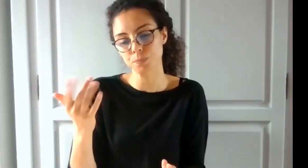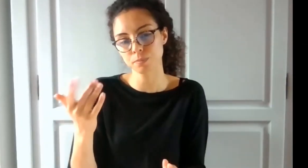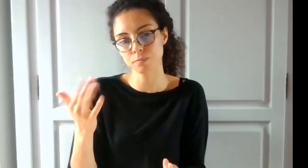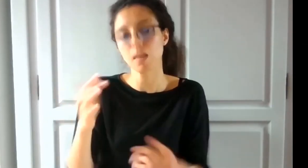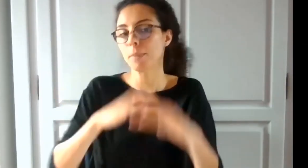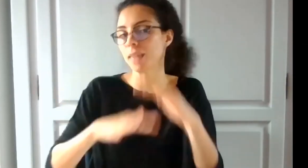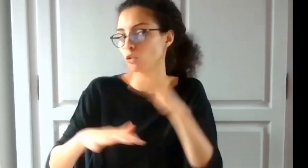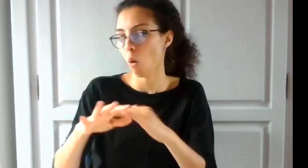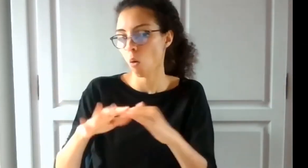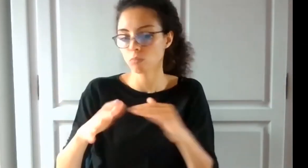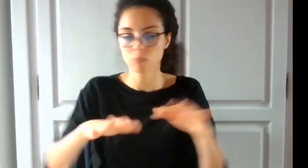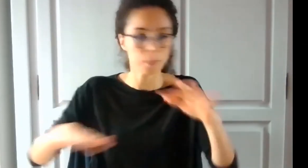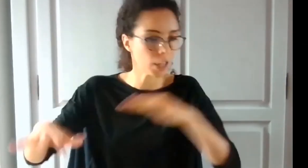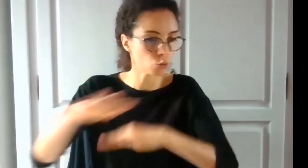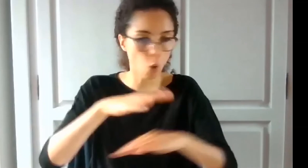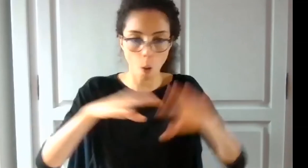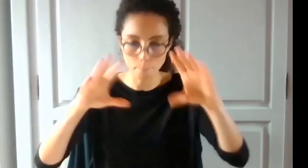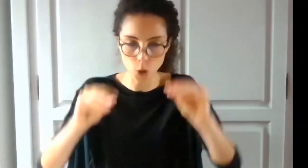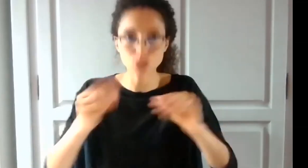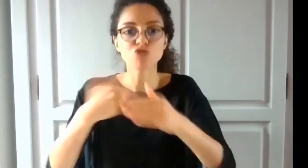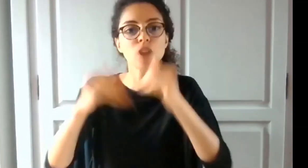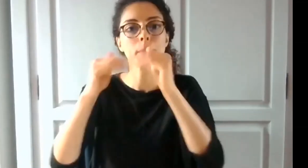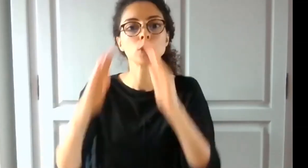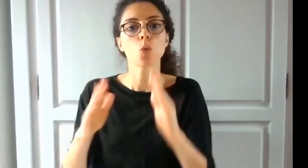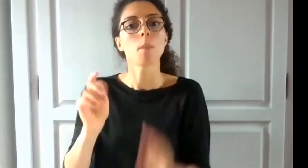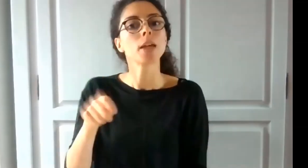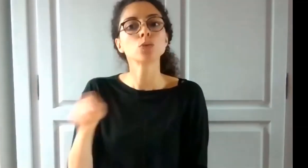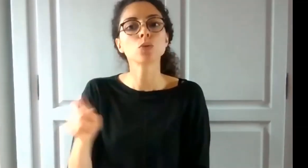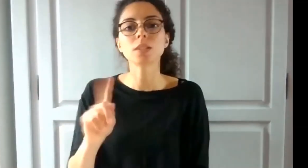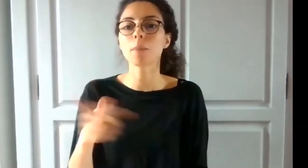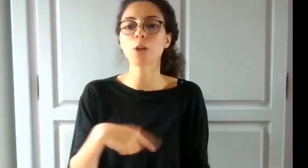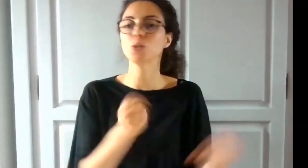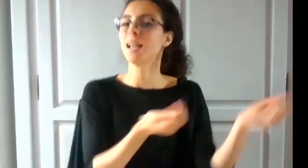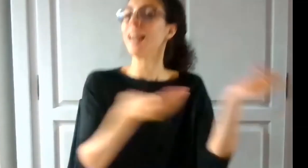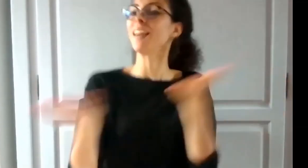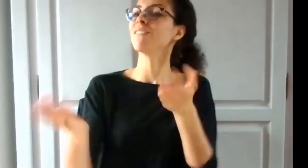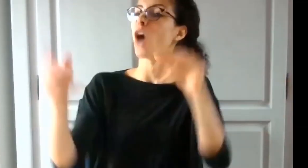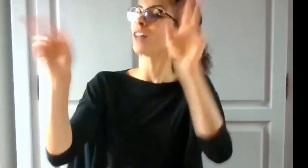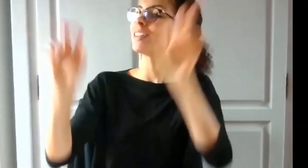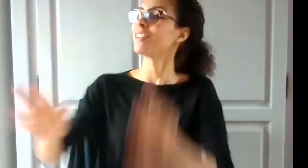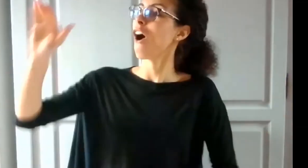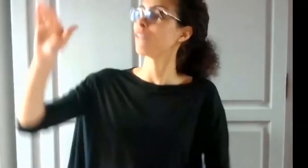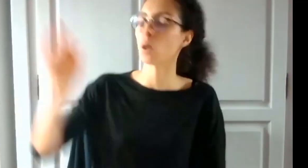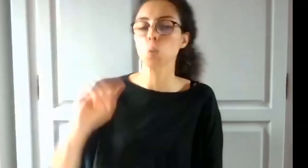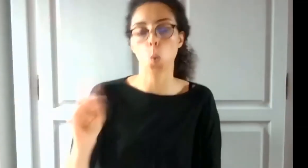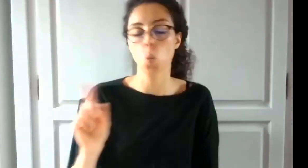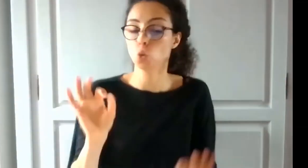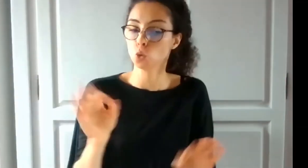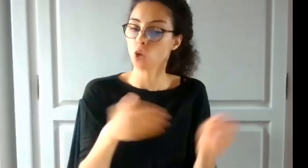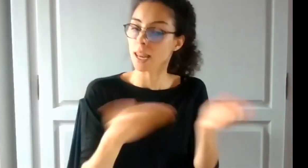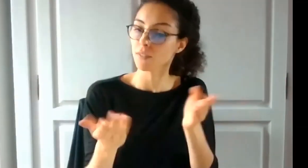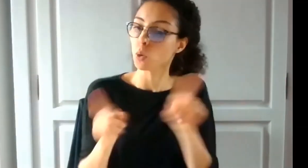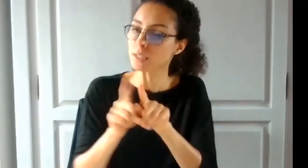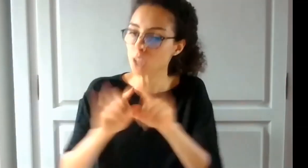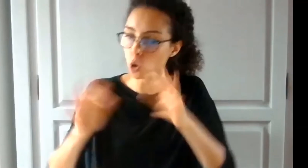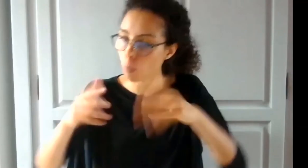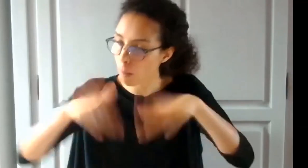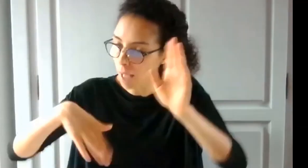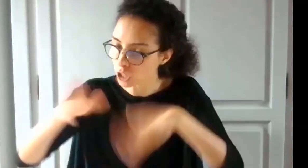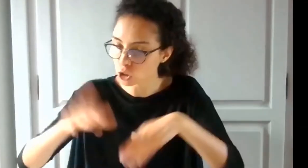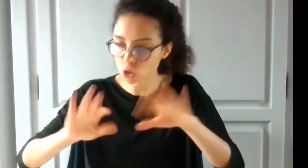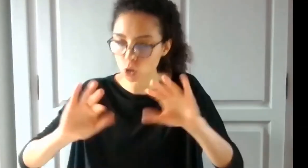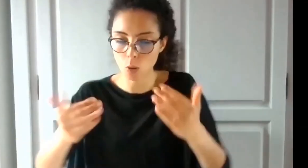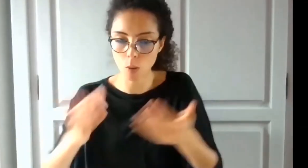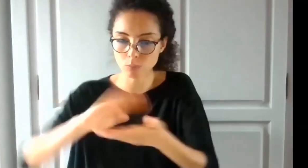aménagement du poste à domicile, hein, c'est pas que le fait de livrer un PC, c'est de voir aussi comment ça fonctionne, comment on est en capacité